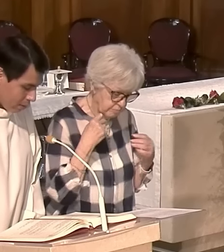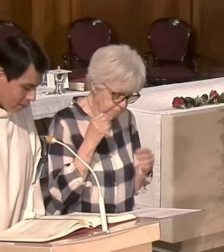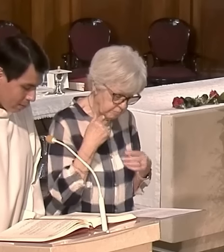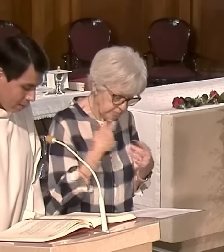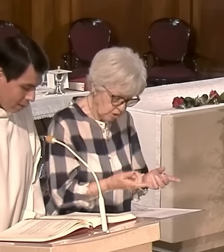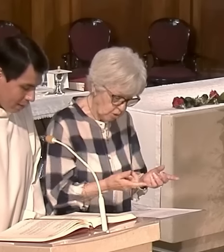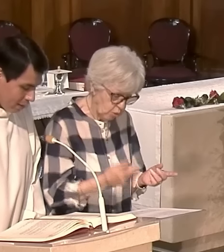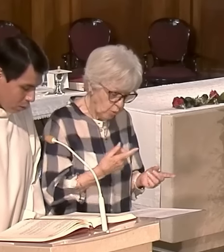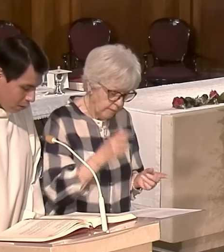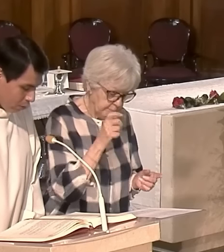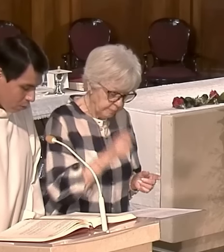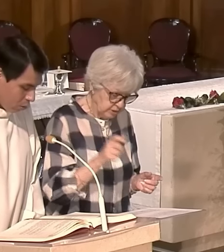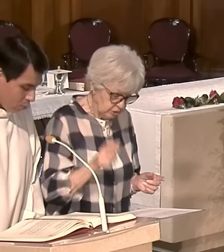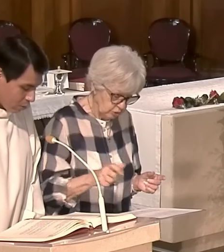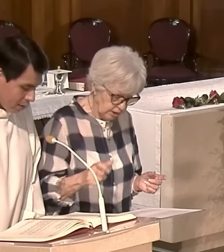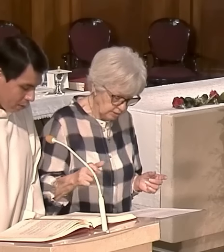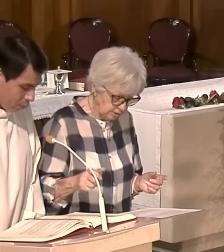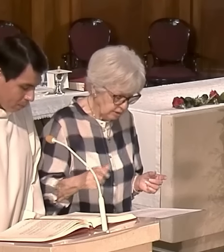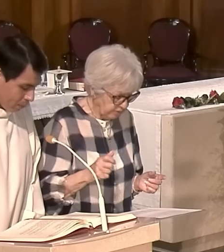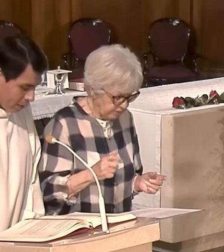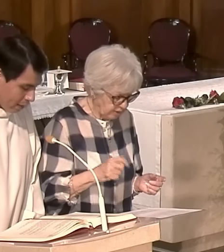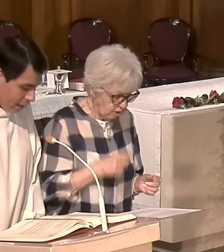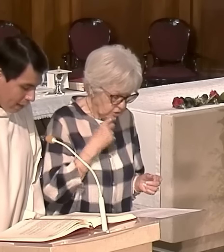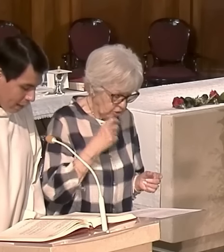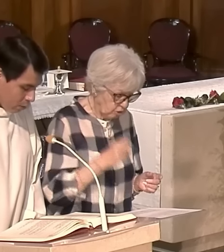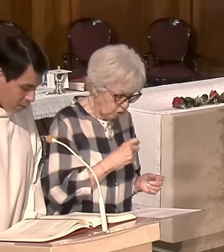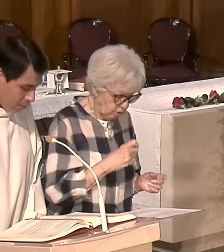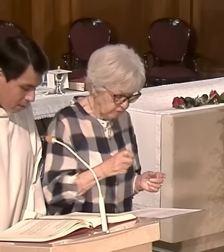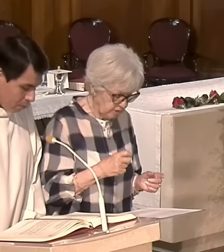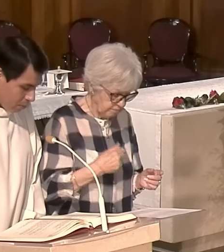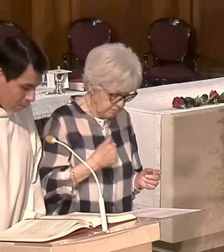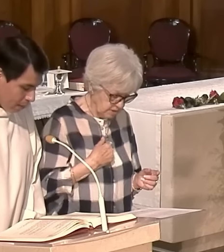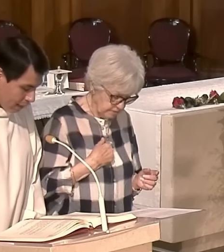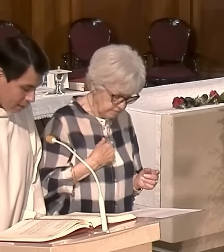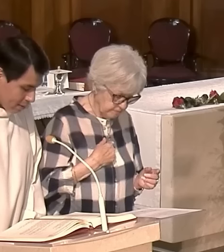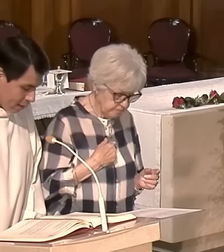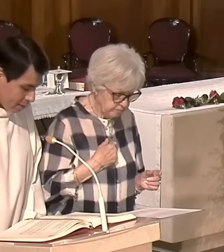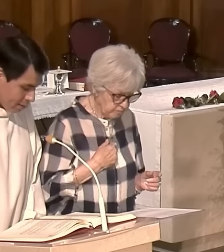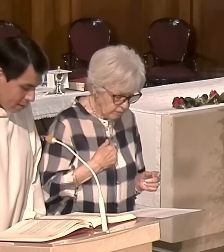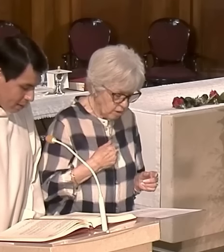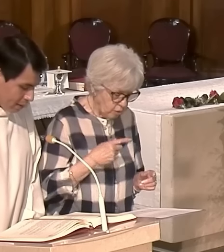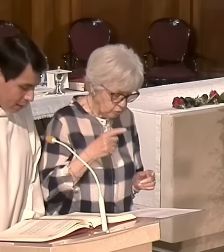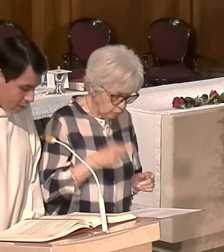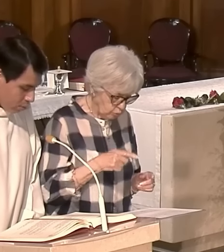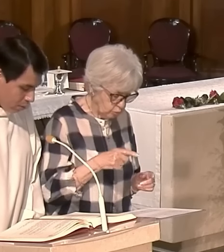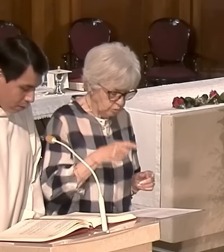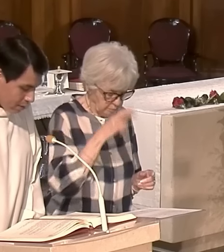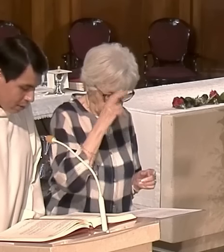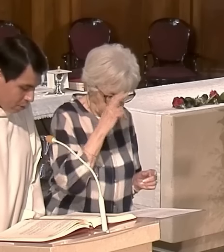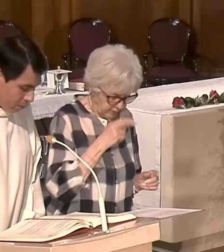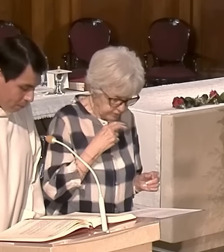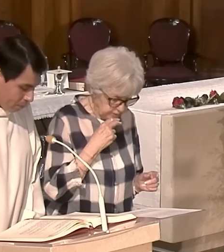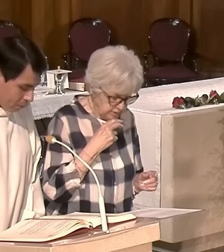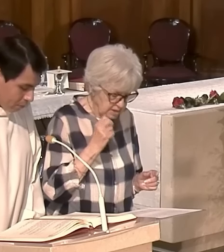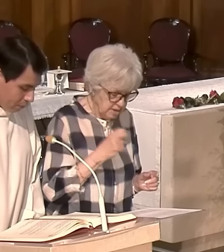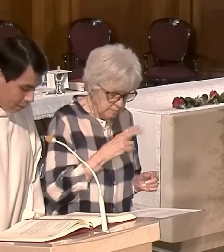cerviz y el corazón obstinado. A ellos te envío para que les digas: esto dice el Señor, te